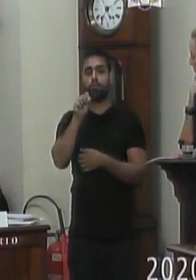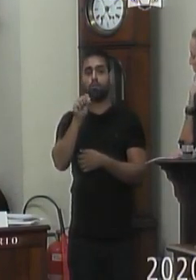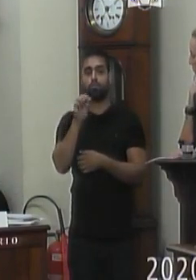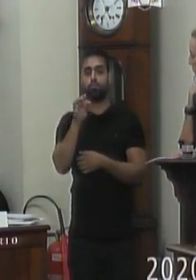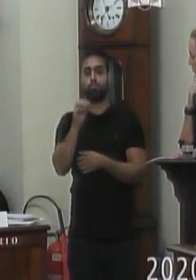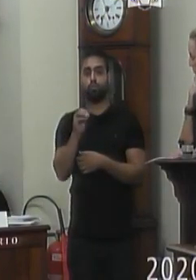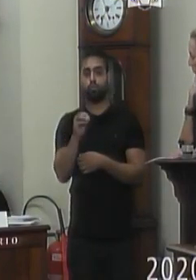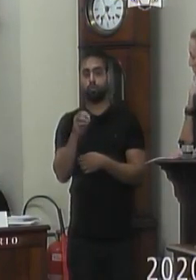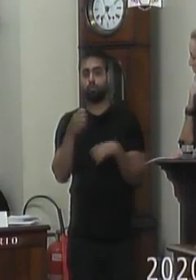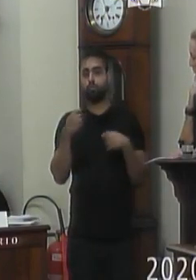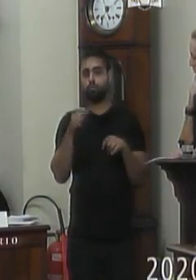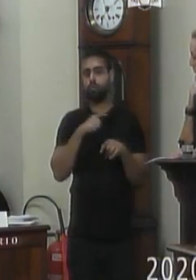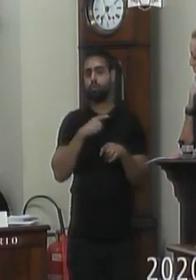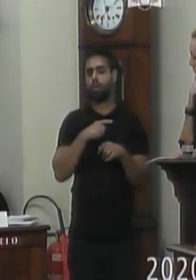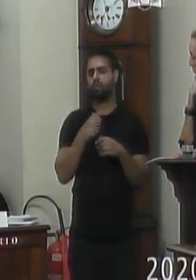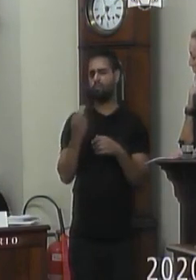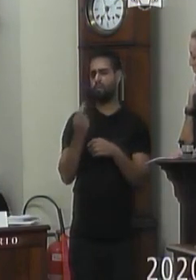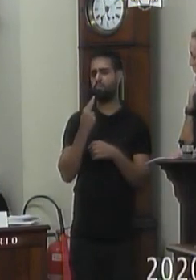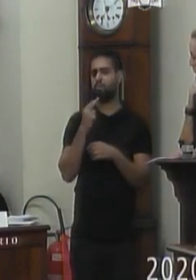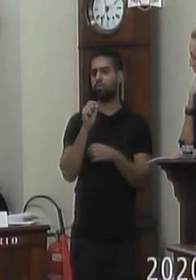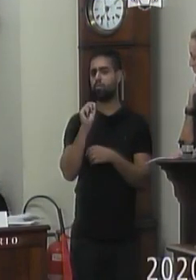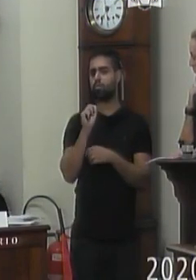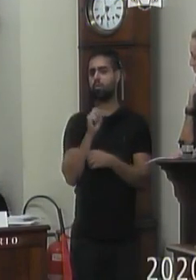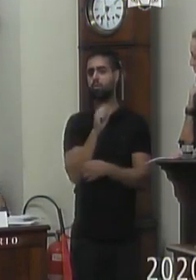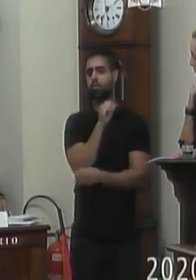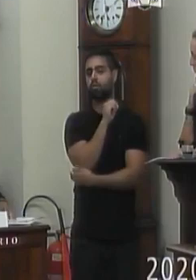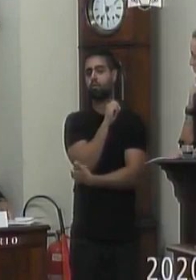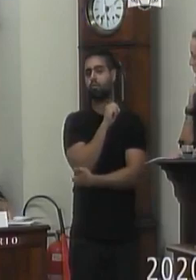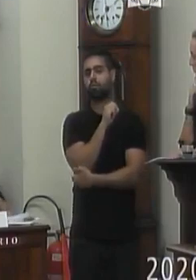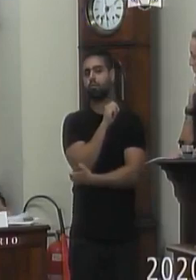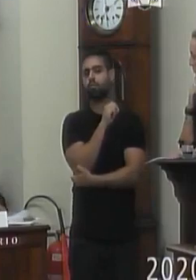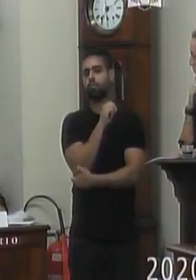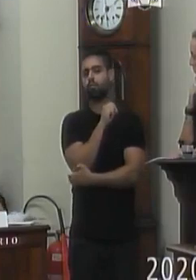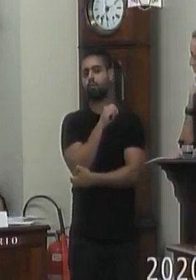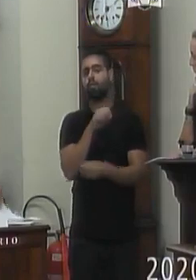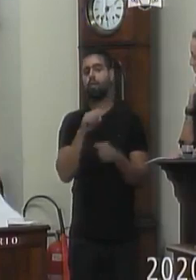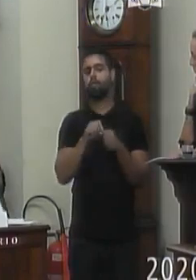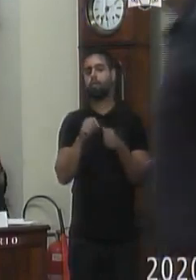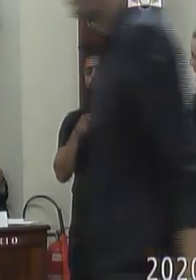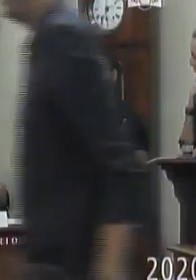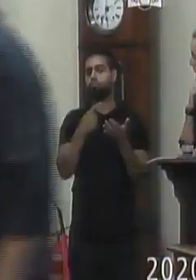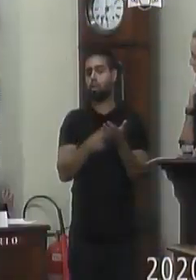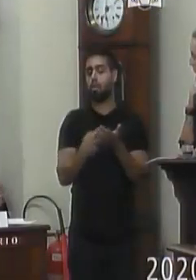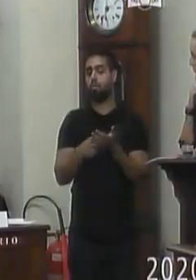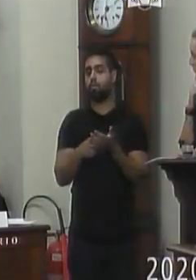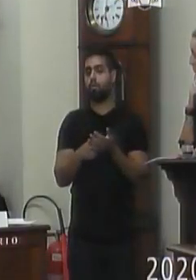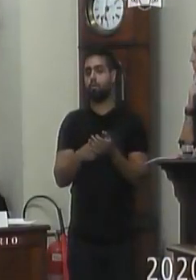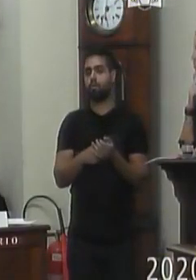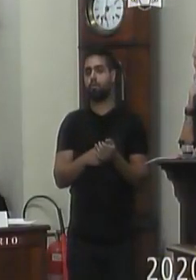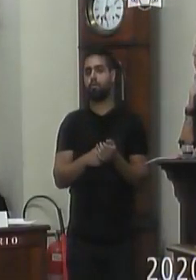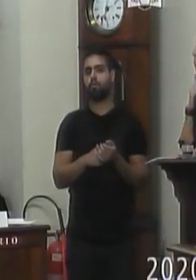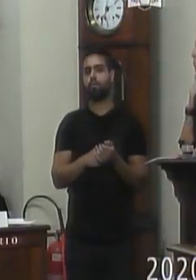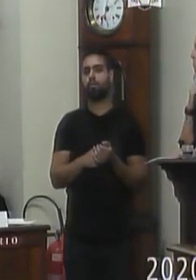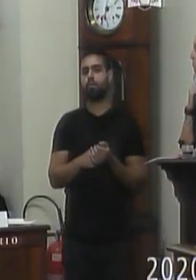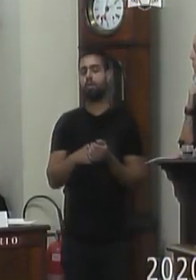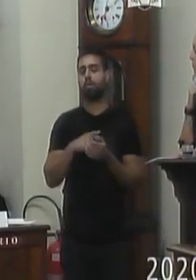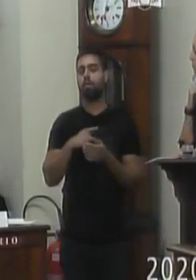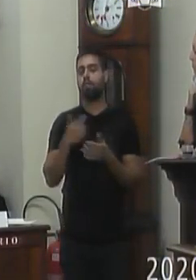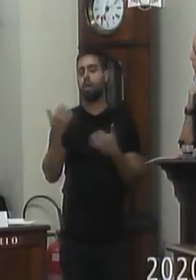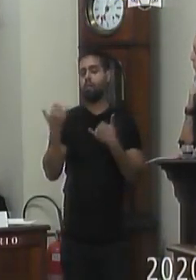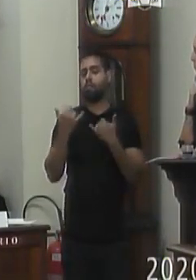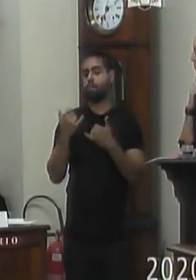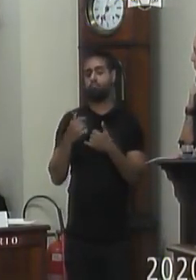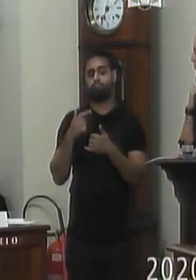comissão de revisão de códigos na época, foi até feito um agendamento para isso, e nos códigos que vieram para cá, isso